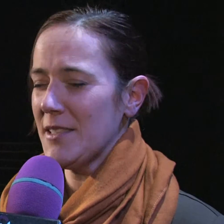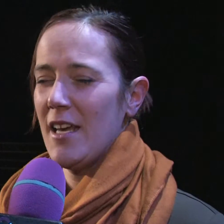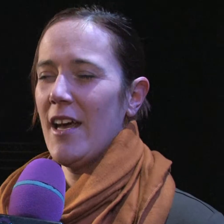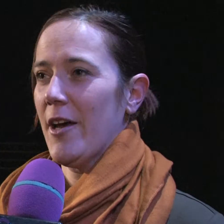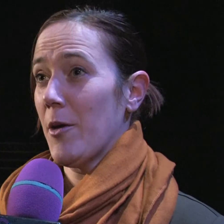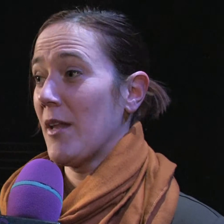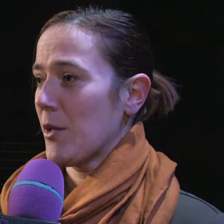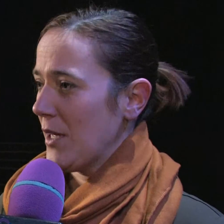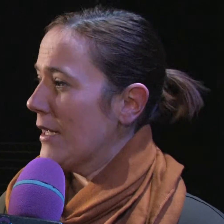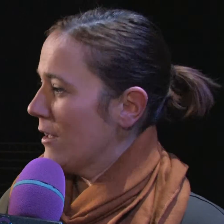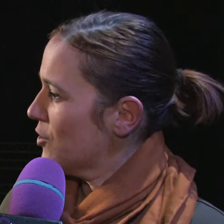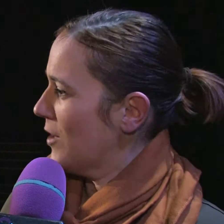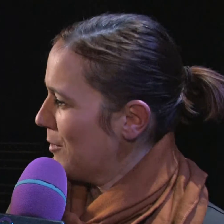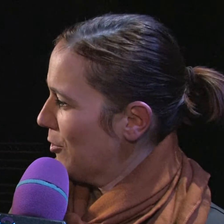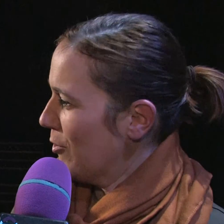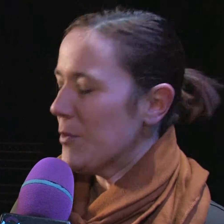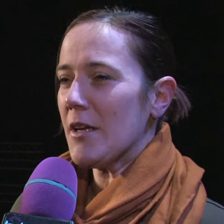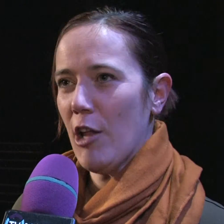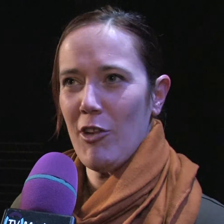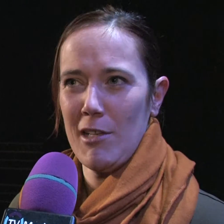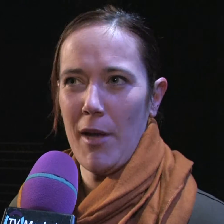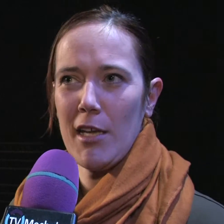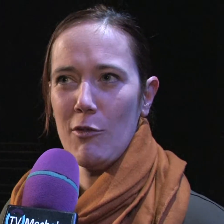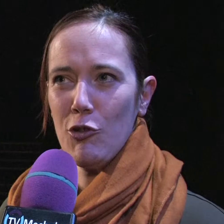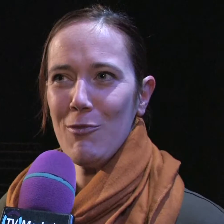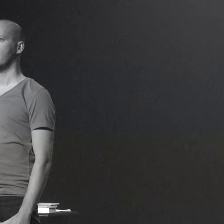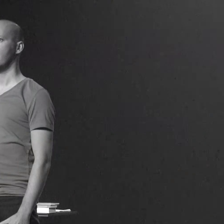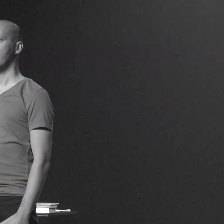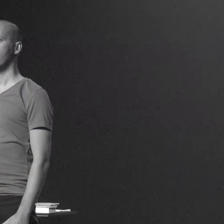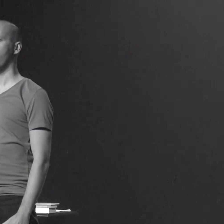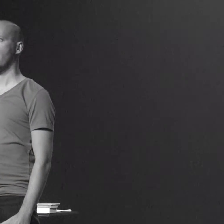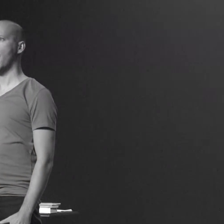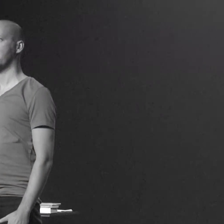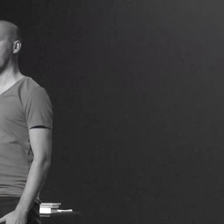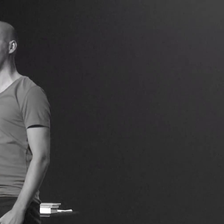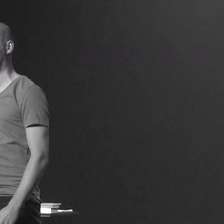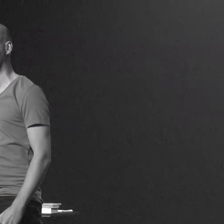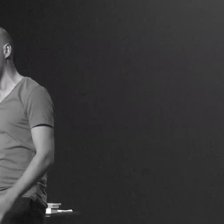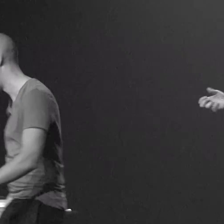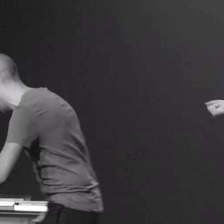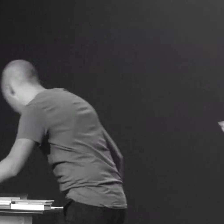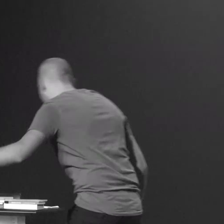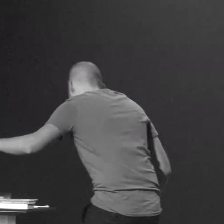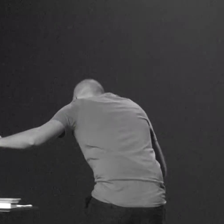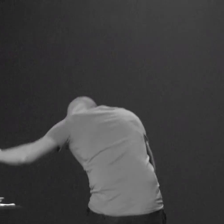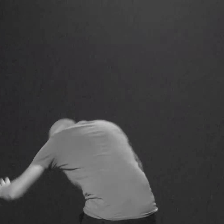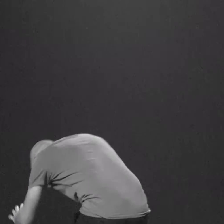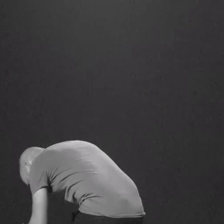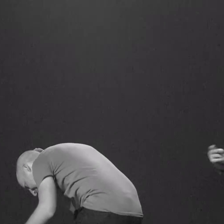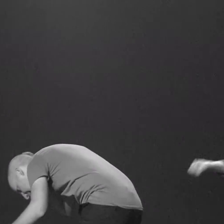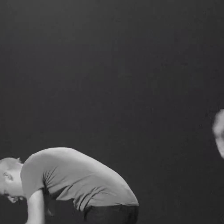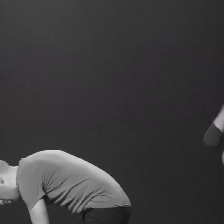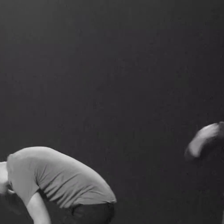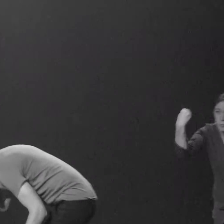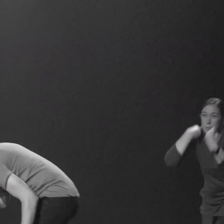dan niet. En dan hebben we één keer het stuk helemaal doorlopen en dat liep eigenlijk heel vlot. We worden uit de vrachtwagen geschopt. We krijgen nog